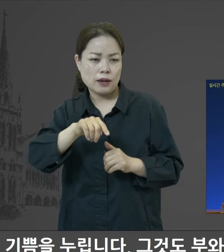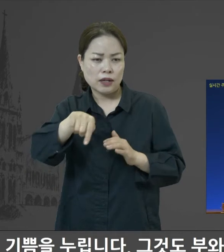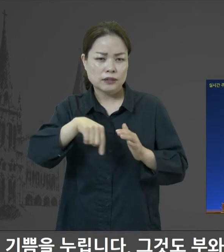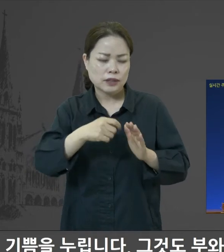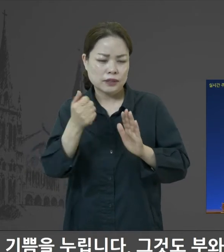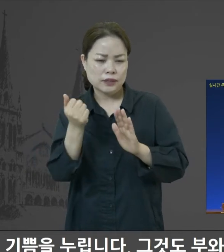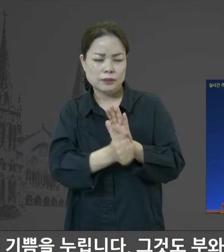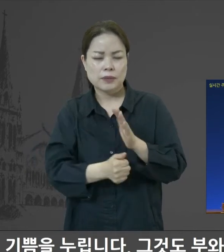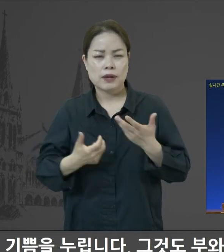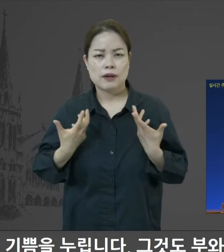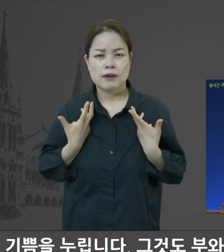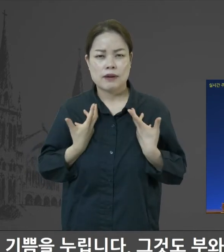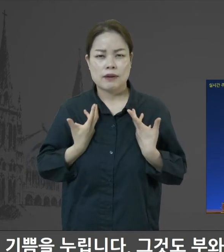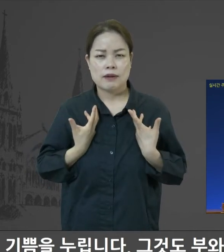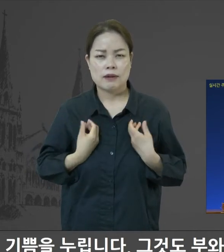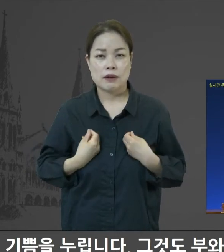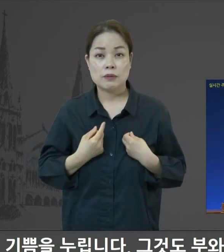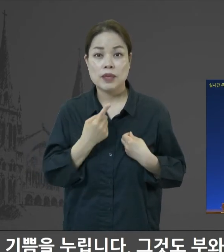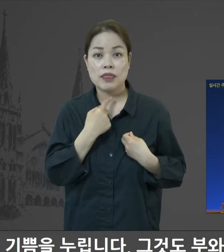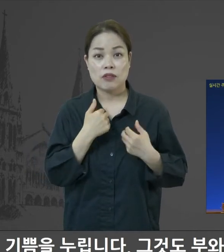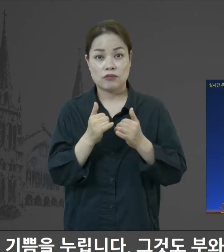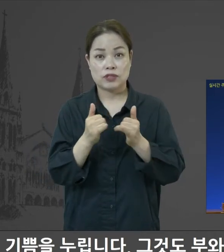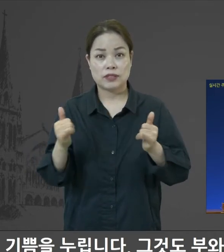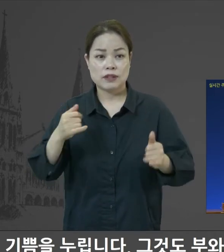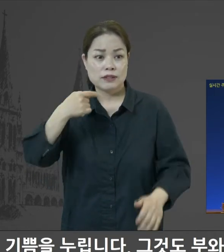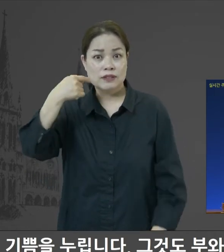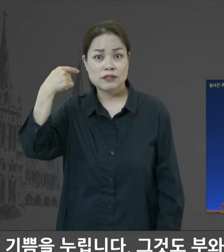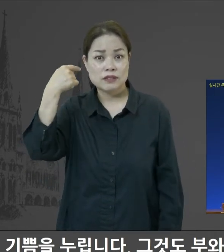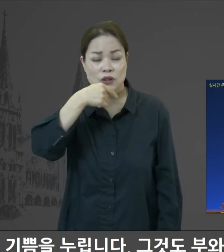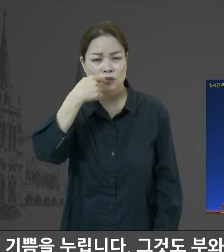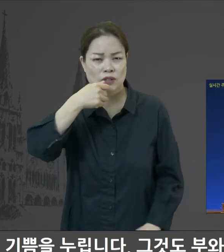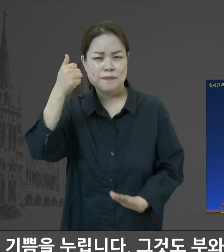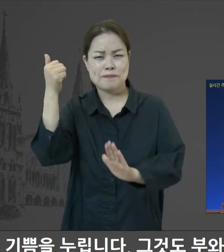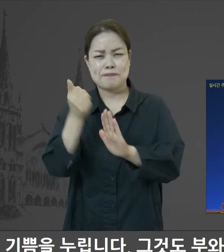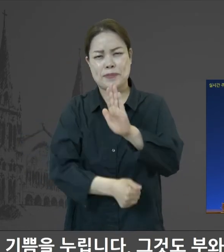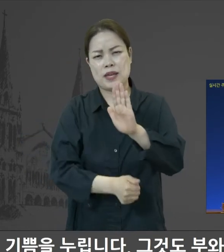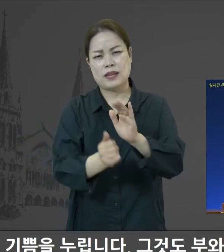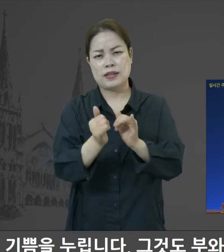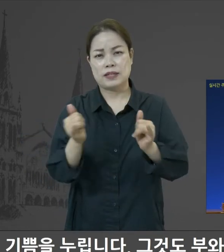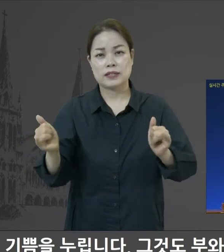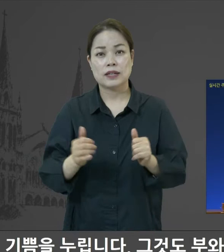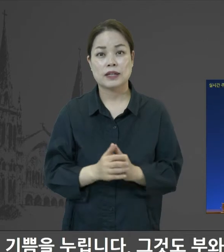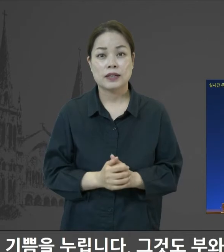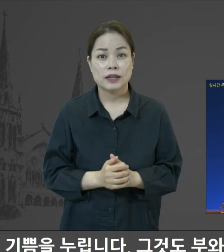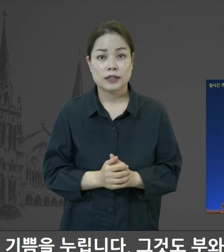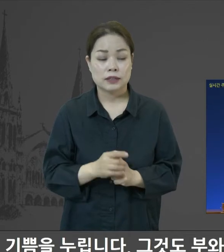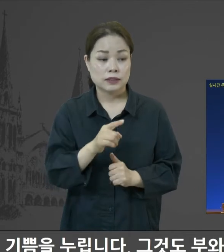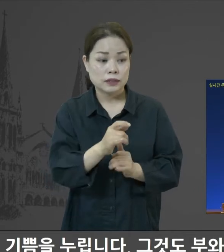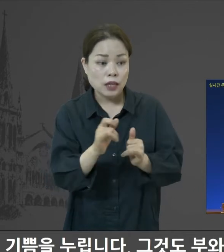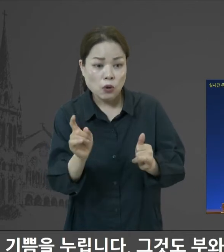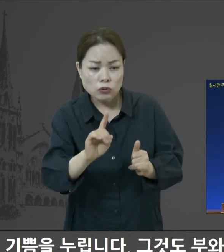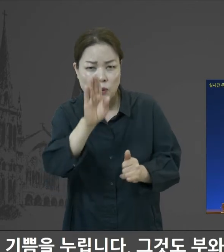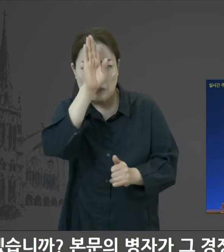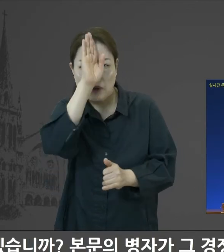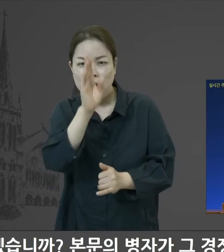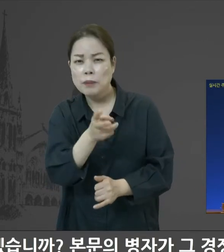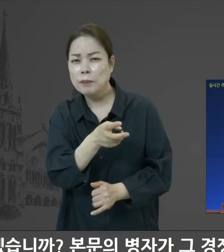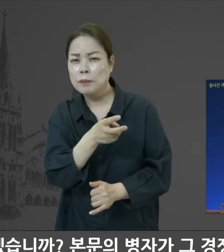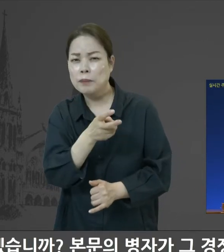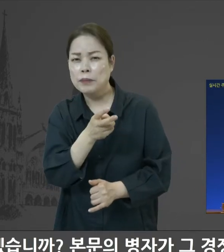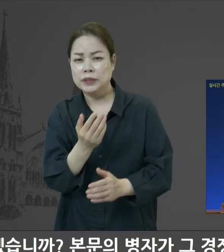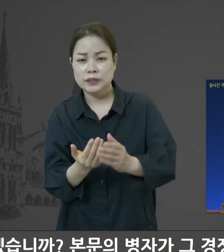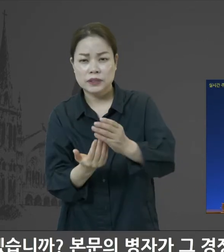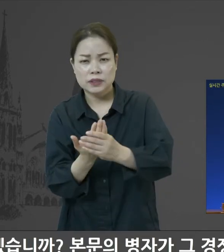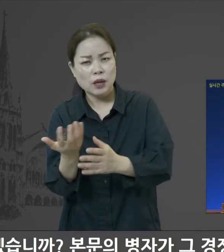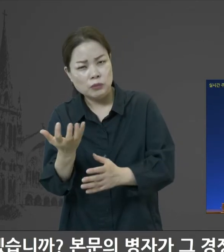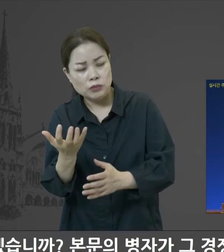실패와 절망을 경험한 자입니다. 철저히 낙오된 자입니다. 이 사람이 어떤 병에 걸렸는지